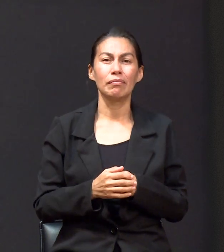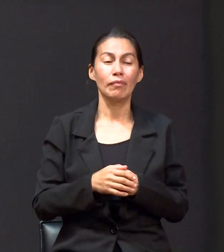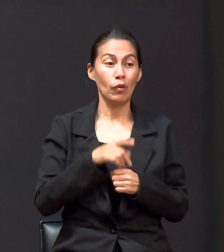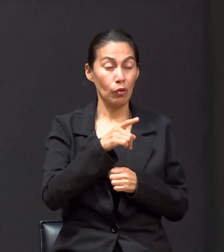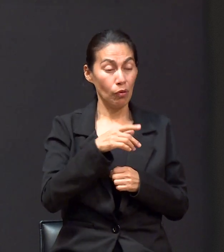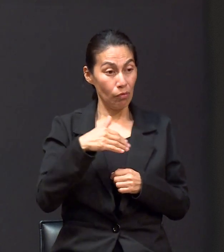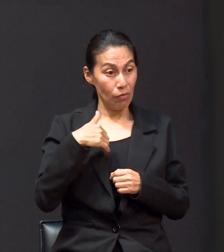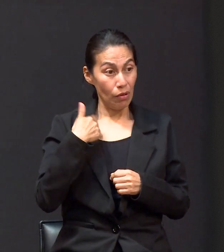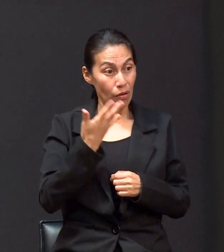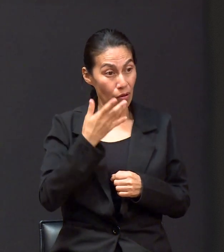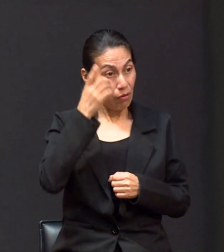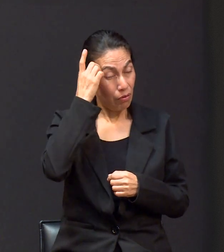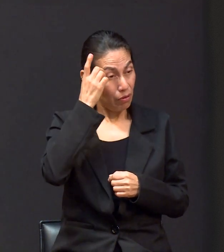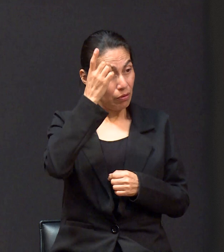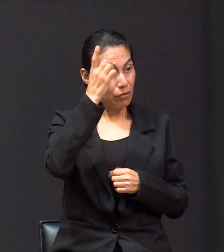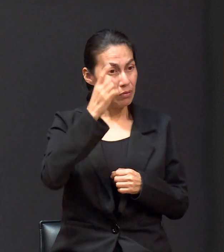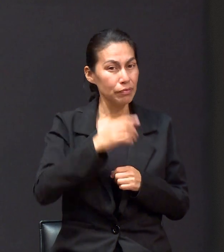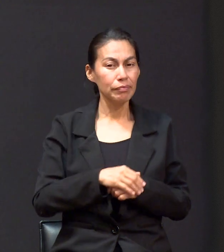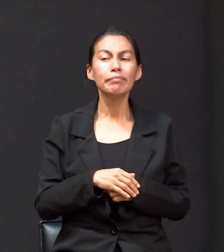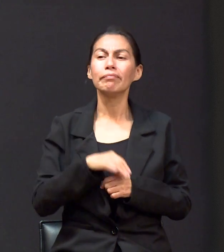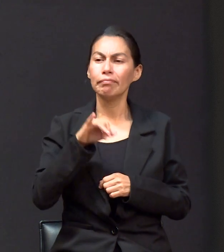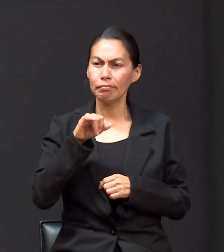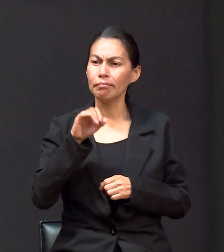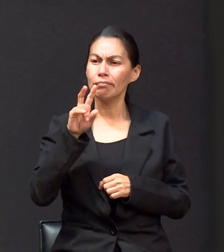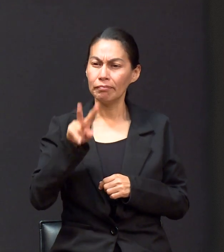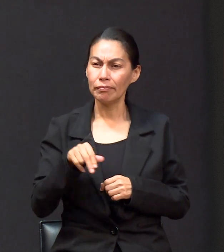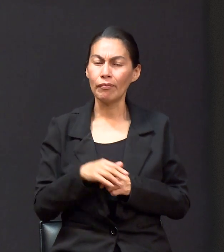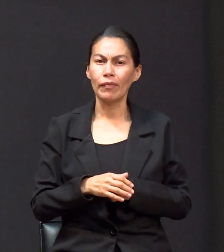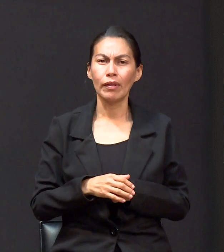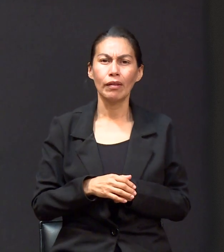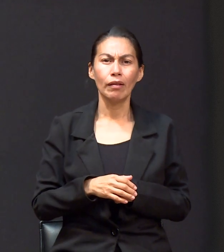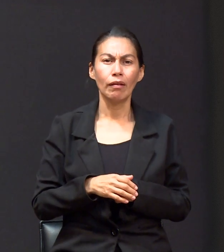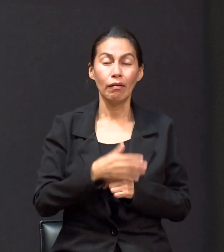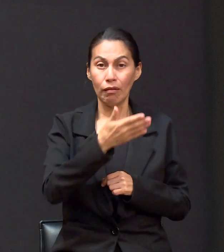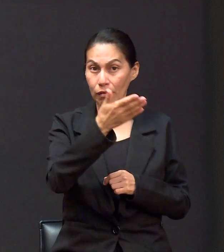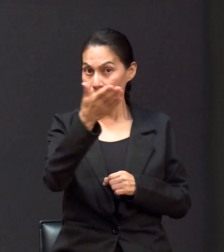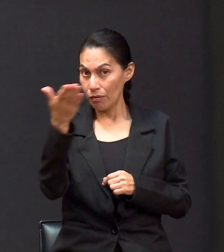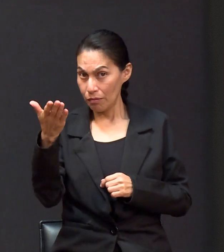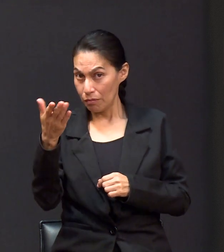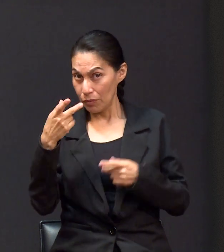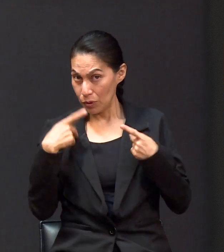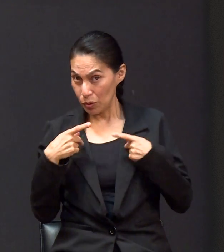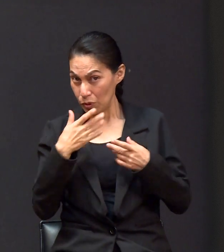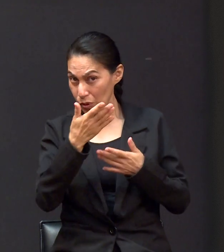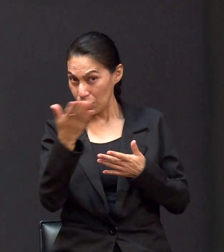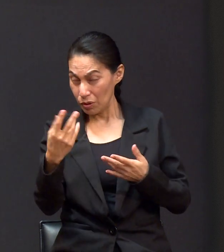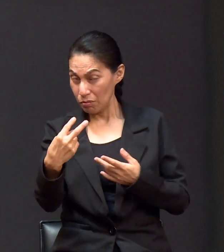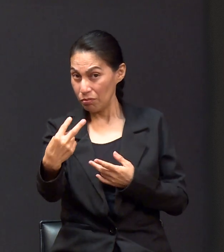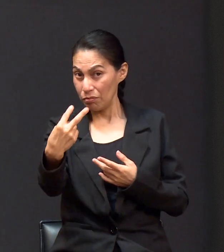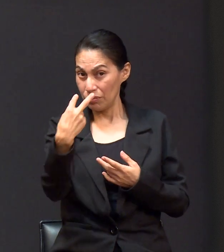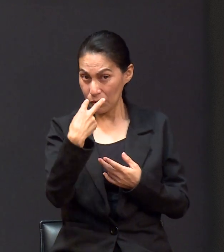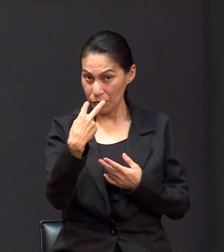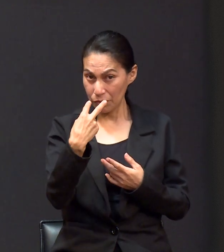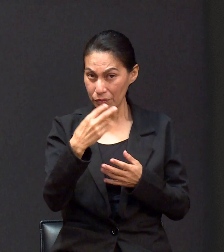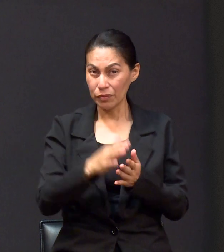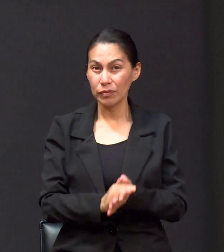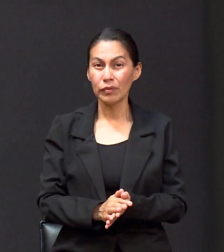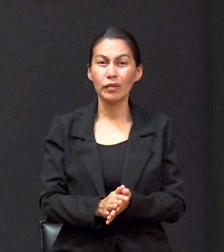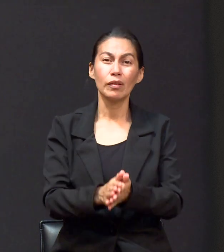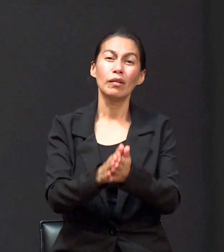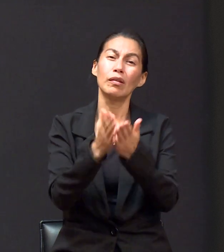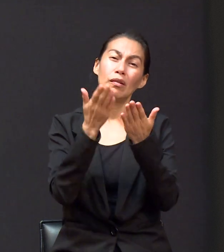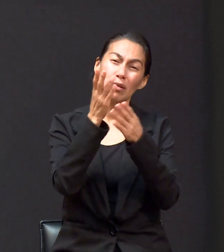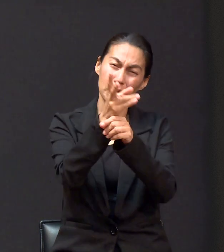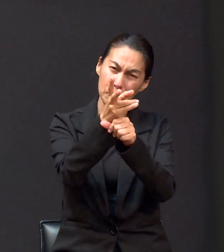nada. Eres un milagro de Dios, La Brisa. verdad. Quiero invitar a todas las personas que nos están